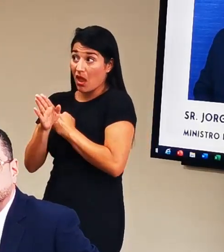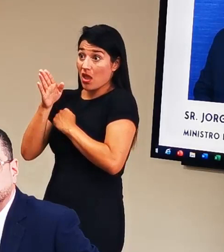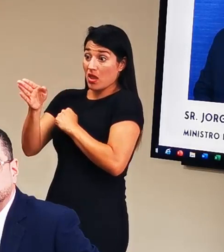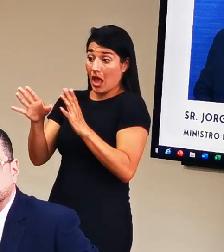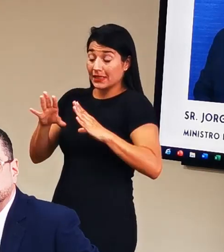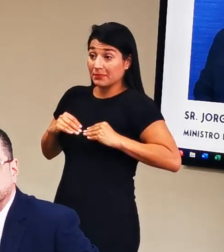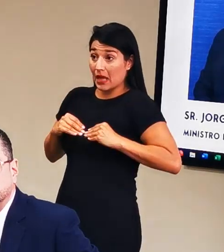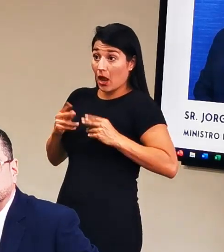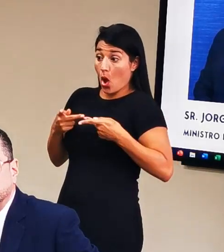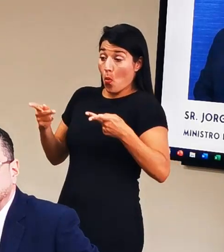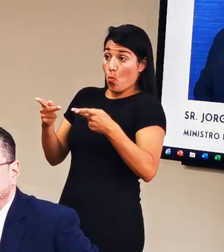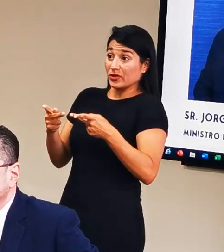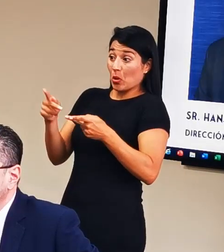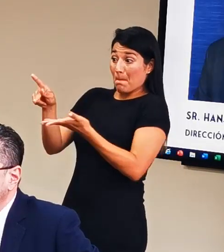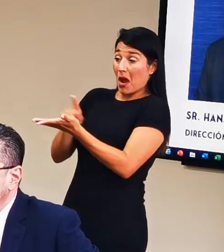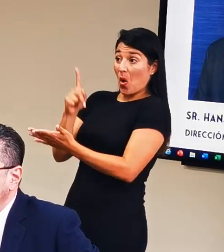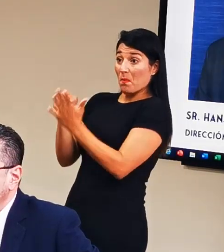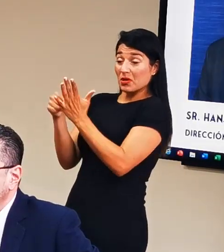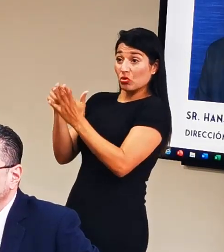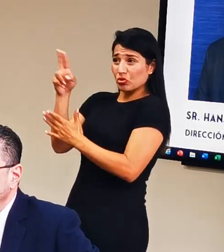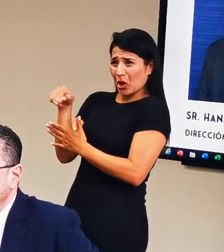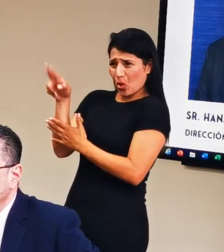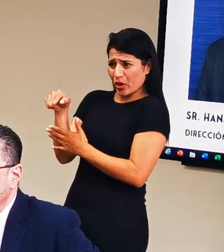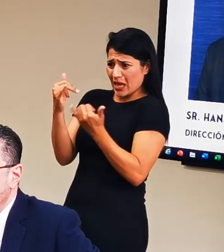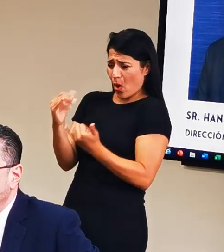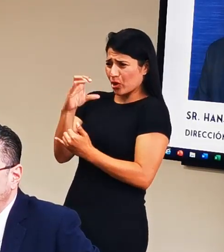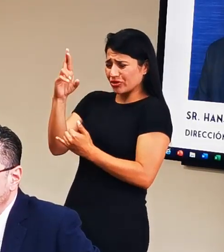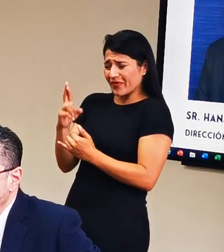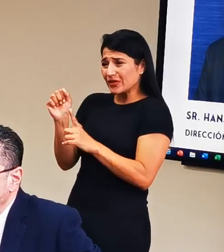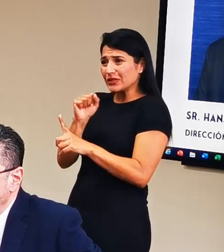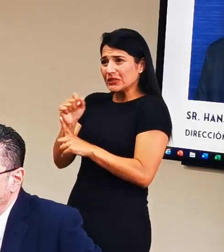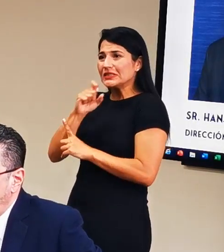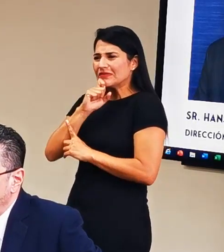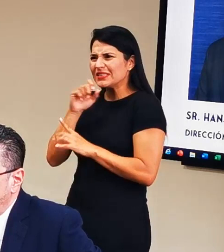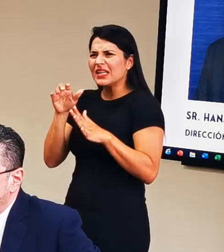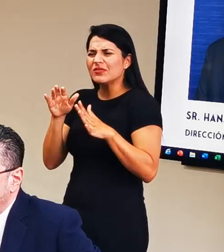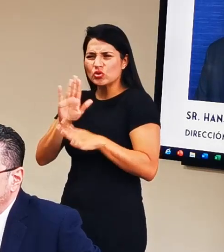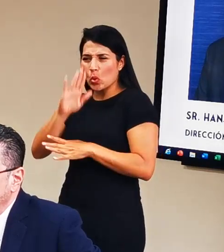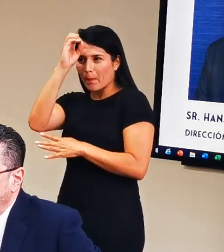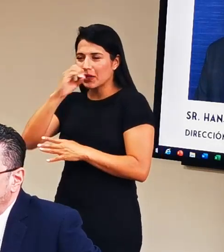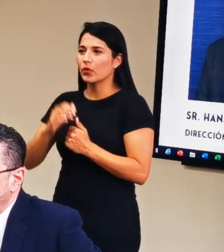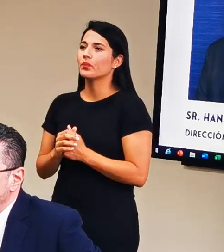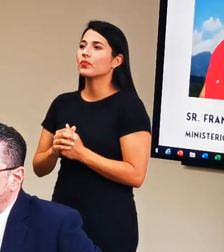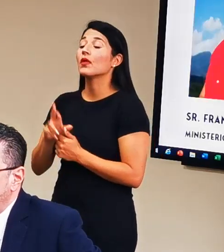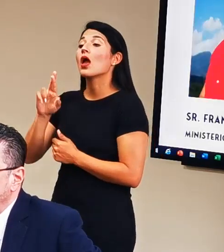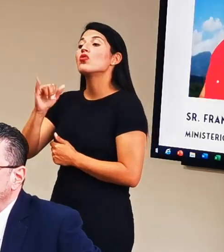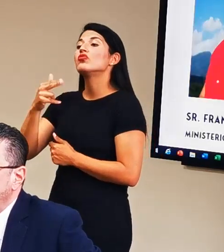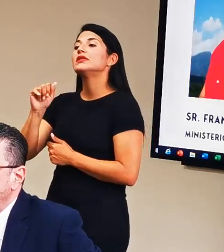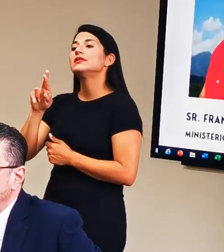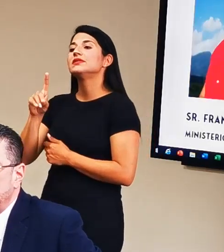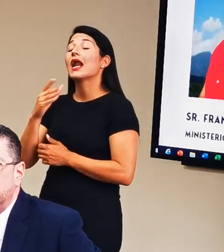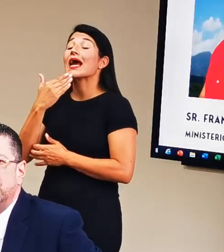1 millón de colones con el montón de problemas en el Estado es grave. ¿Cómo lo califica usted, señor presidente? Si me hace el favor. Bueno, don Richard, le agradezco mucho